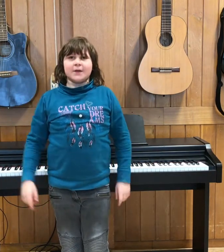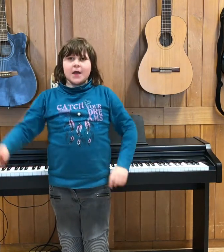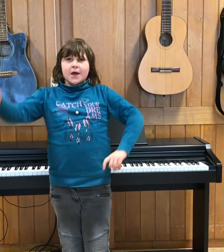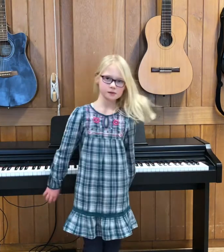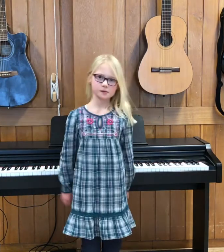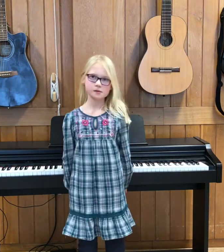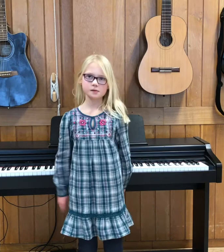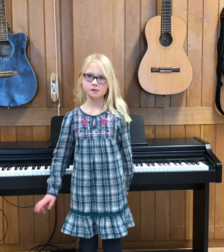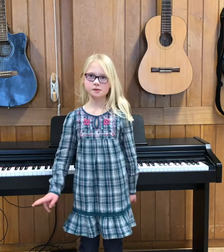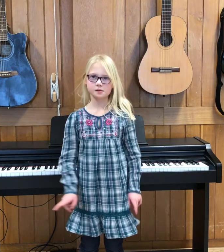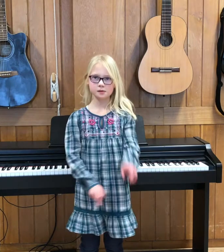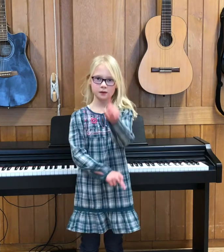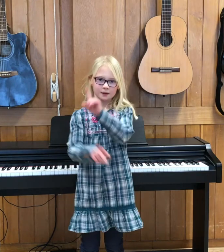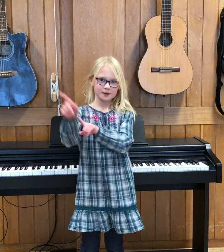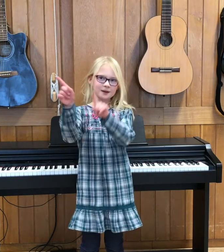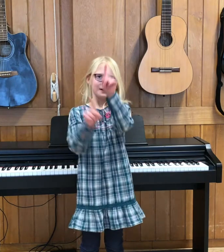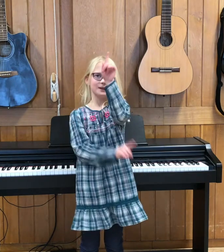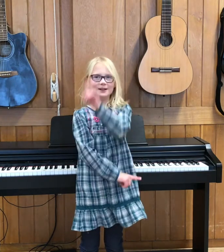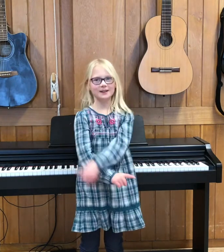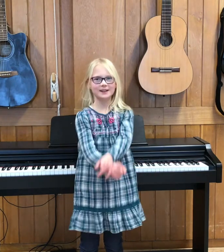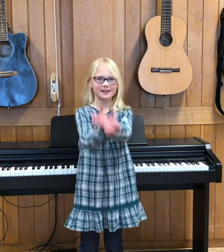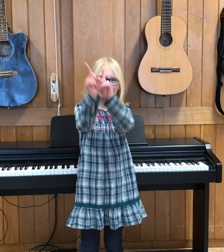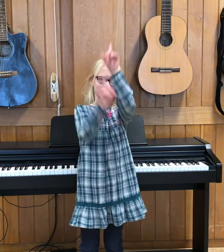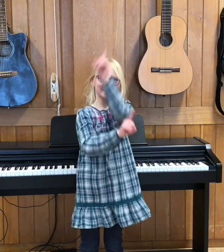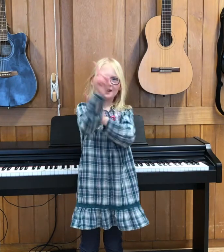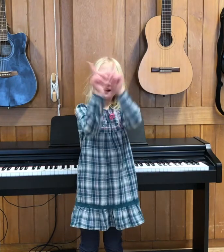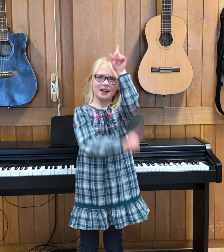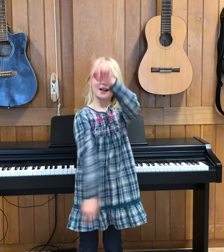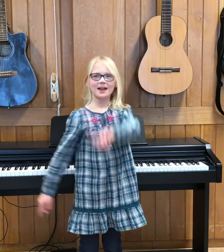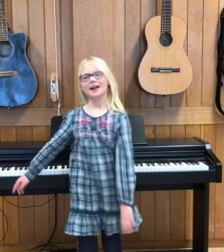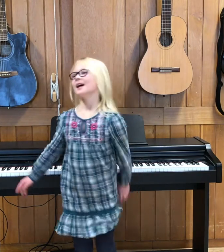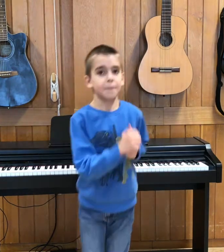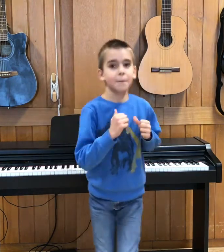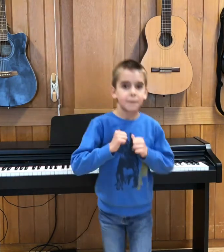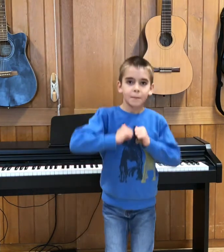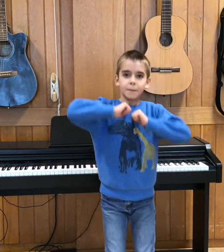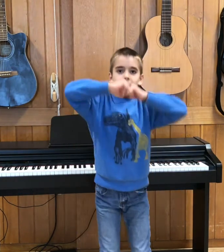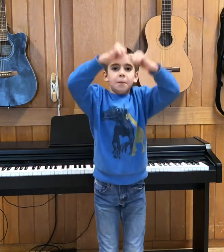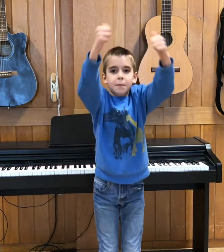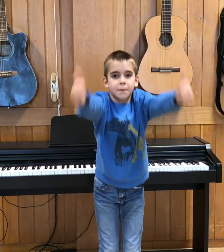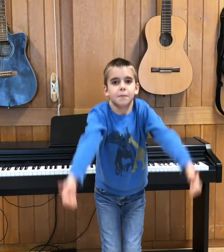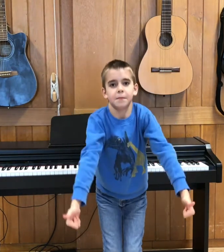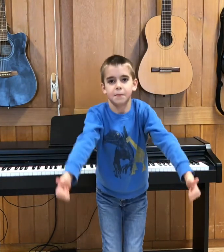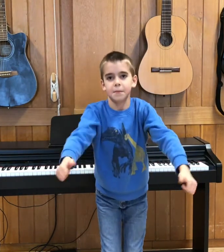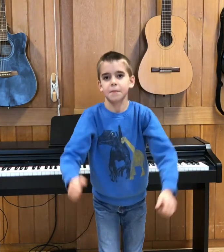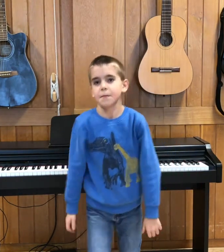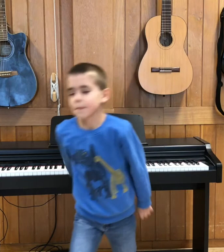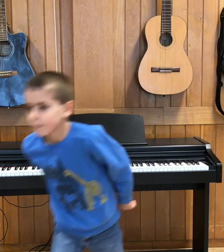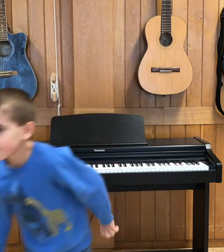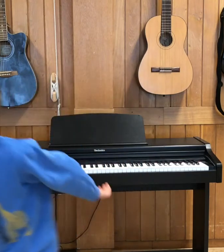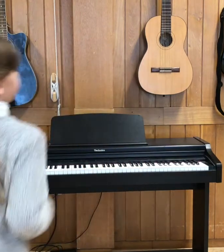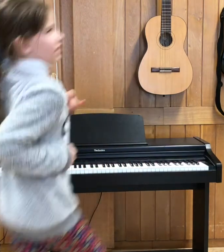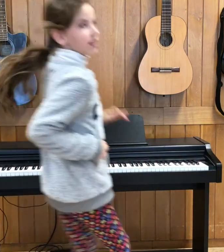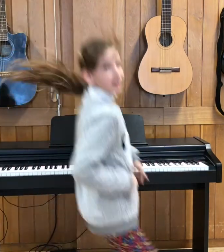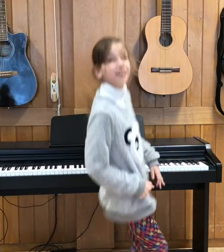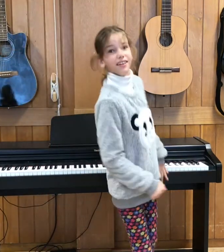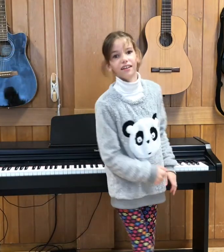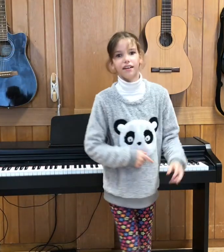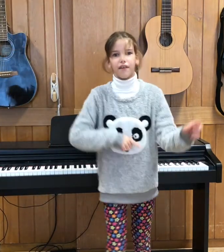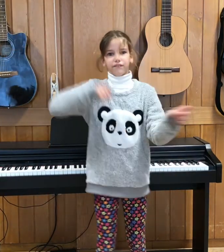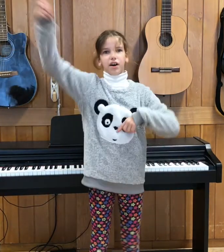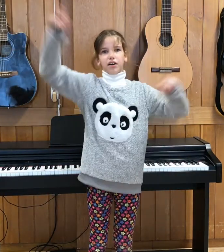Feuerwerk, oh oh Feuerwerk Und nehmen wie